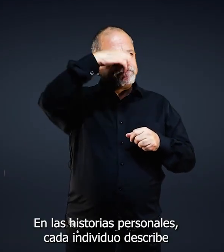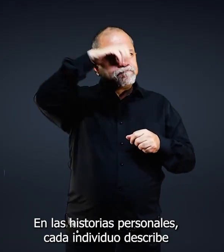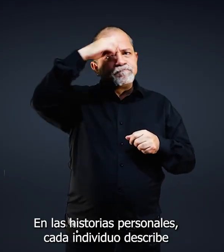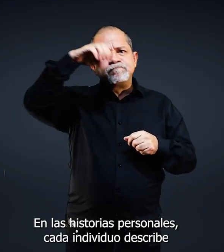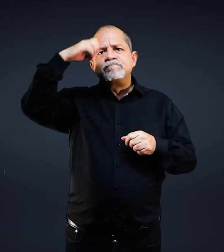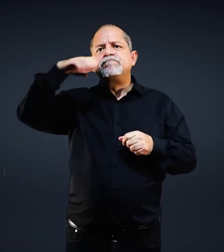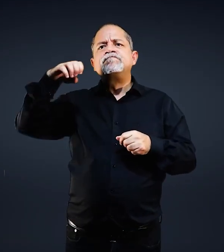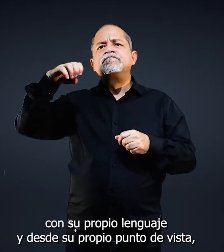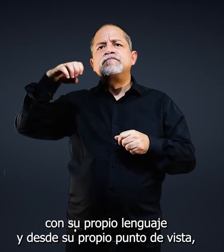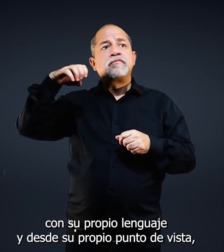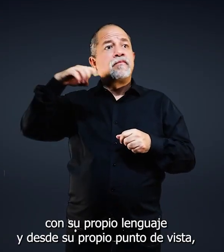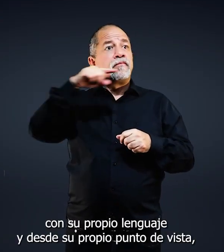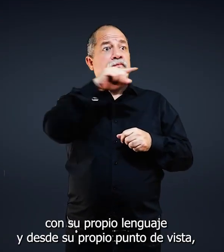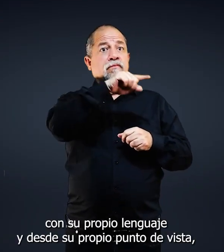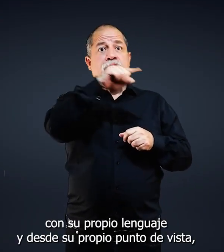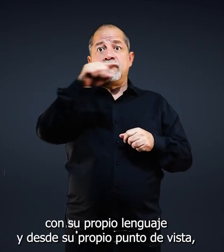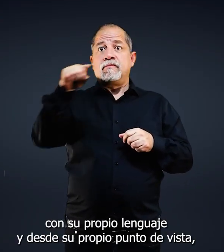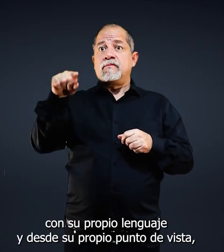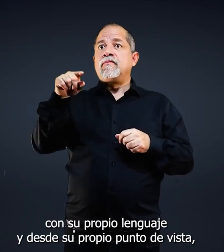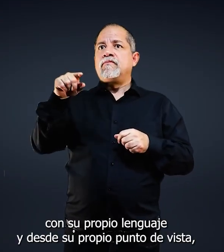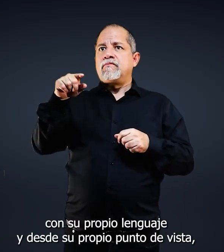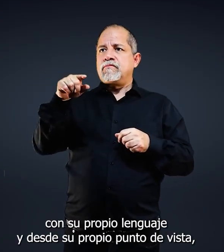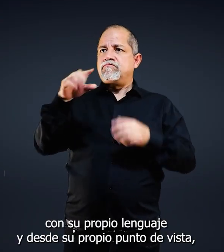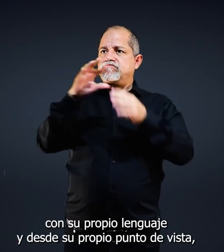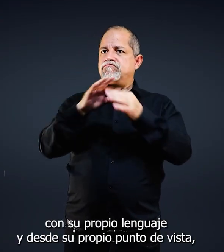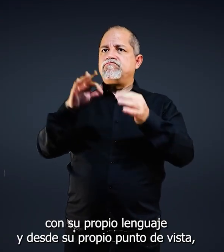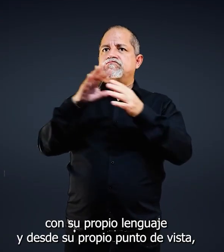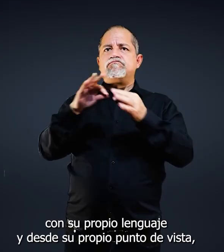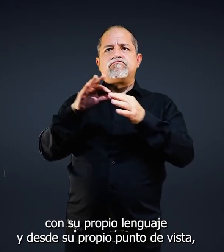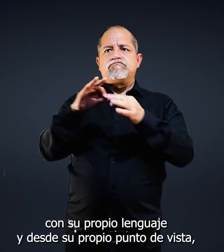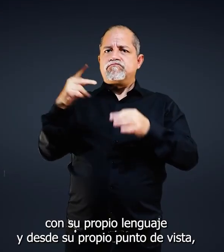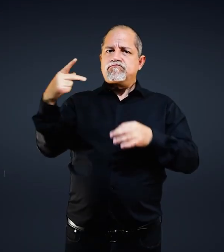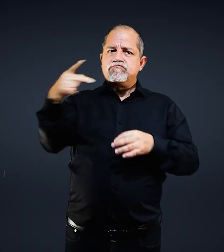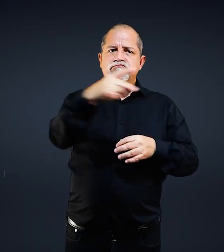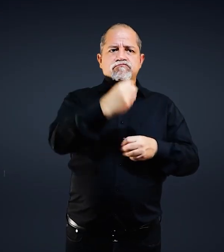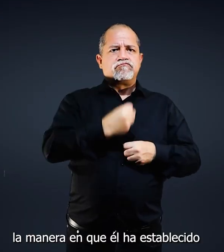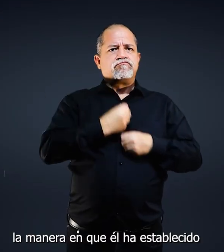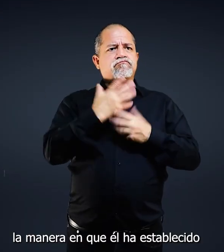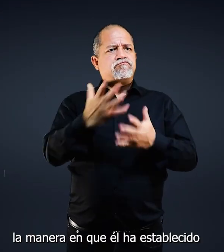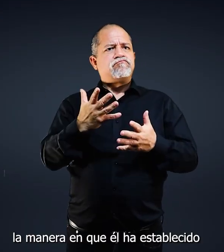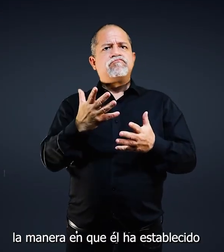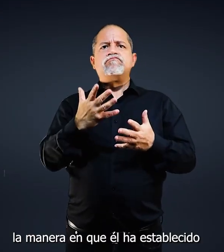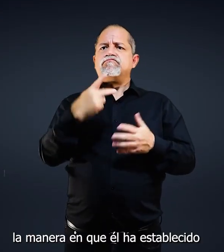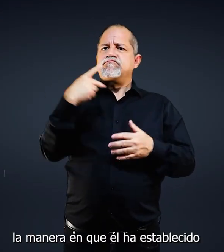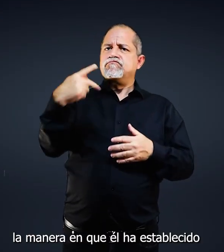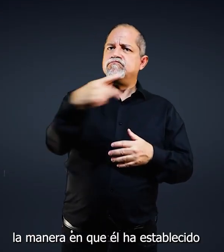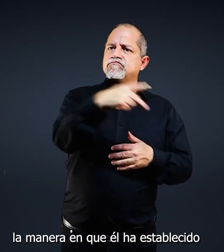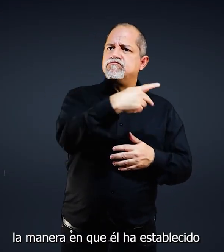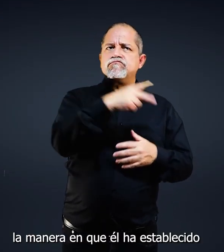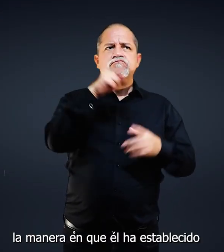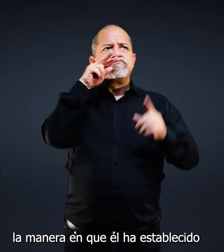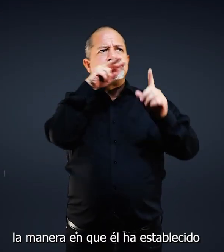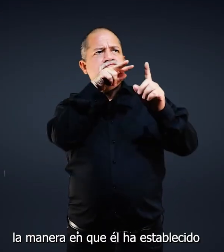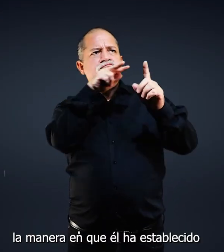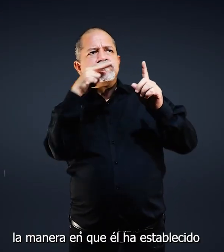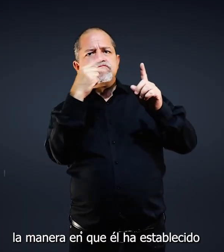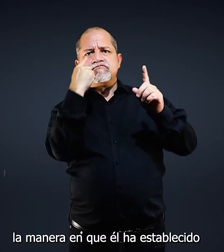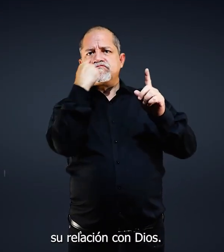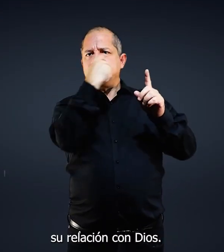describe, con su propio lenguaje y desde su propio punto de vista, la manera en que él ha establecido su relación